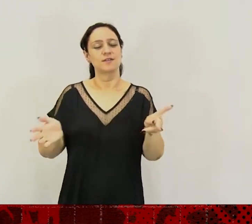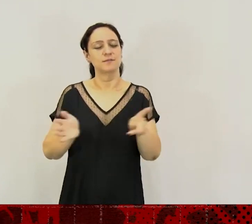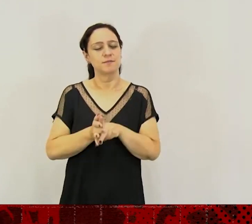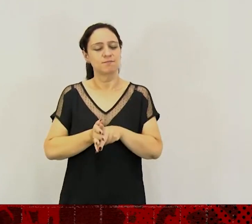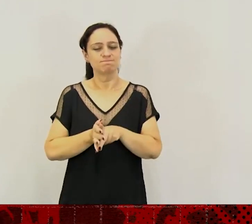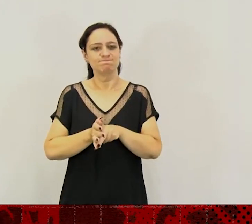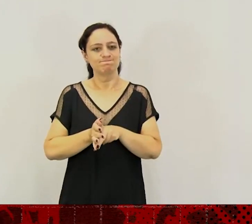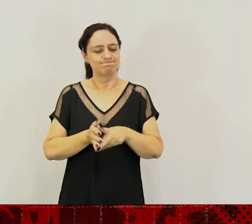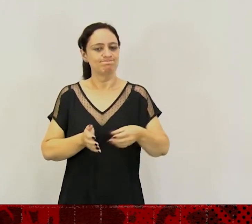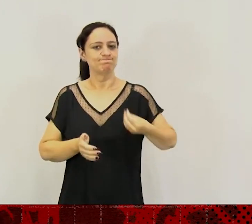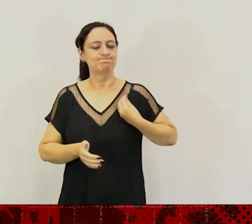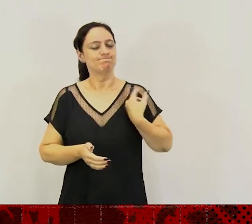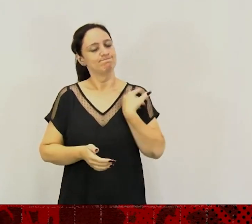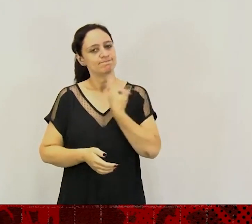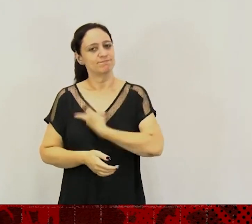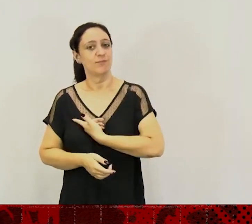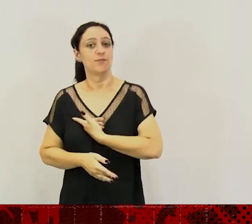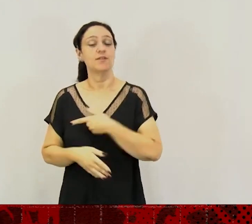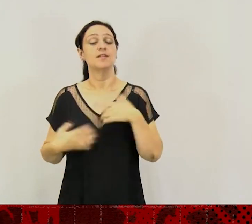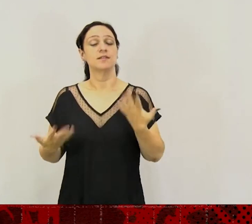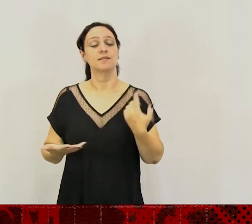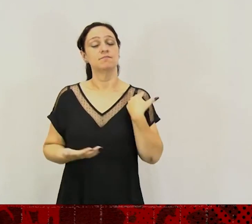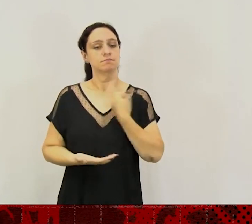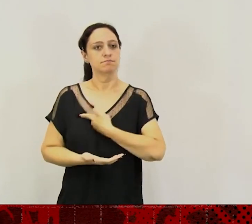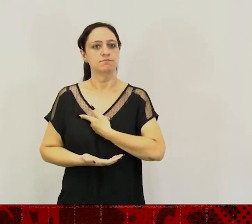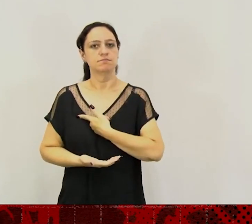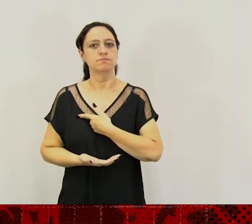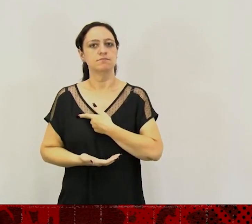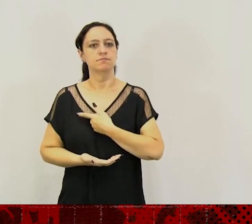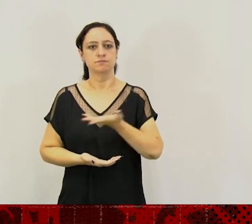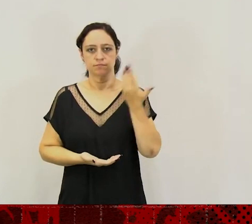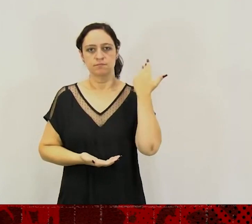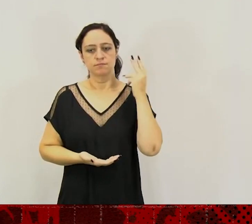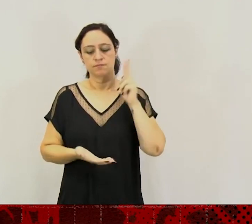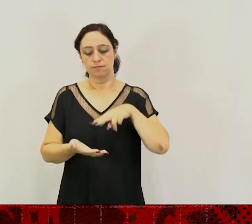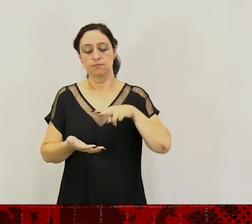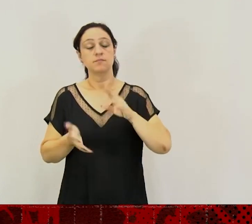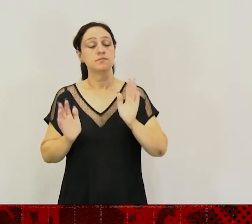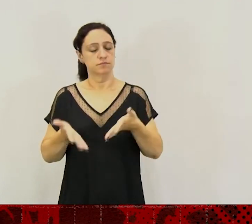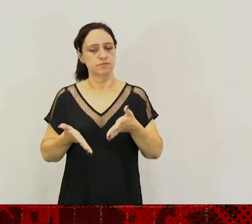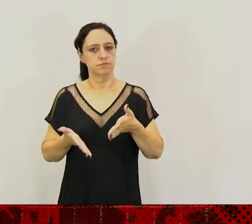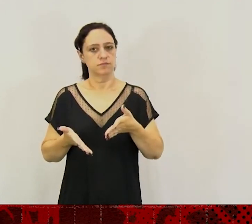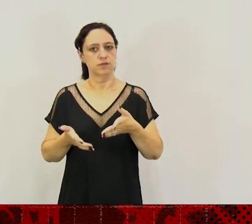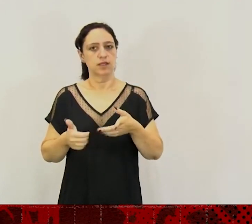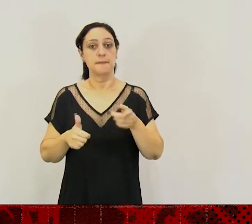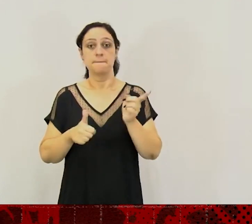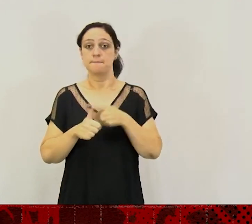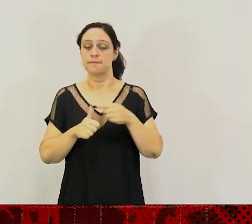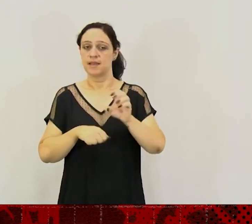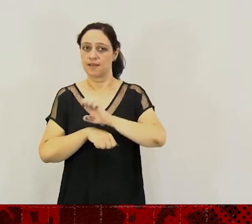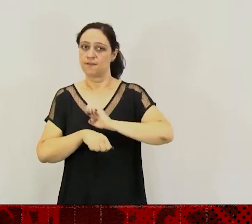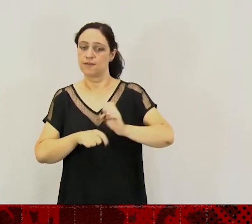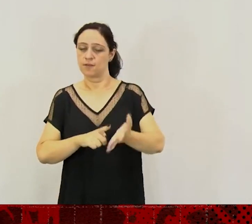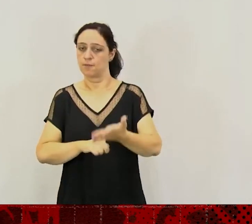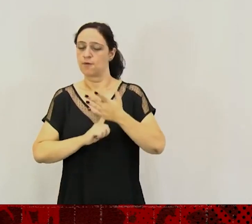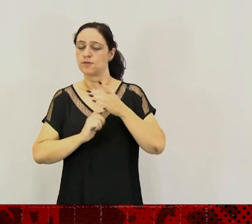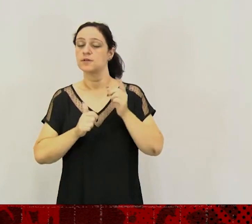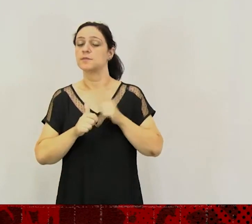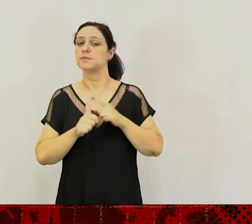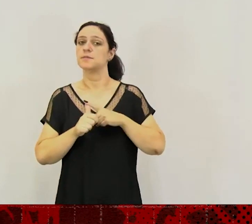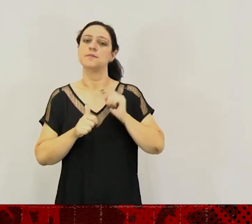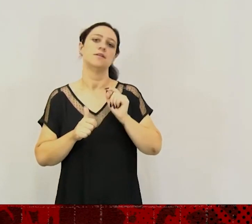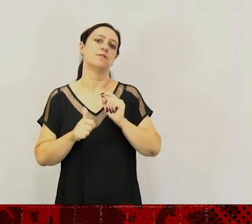na nossa vida. Então nós vimos que a primeira coisa que Efésios nos mostra é que